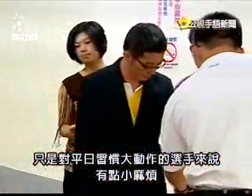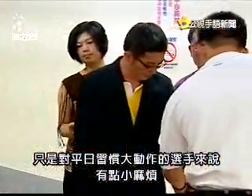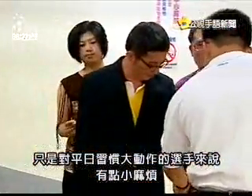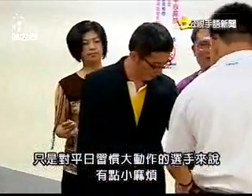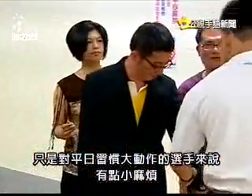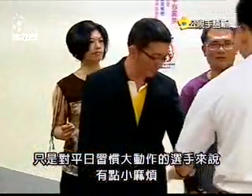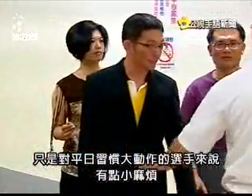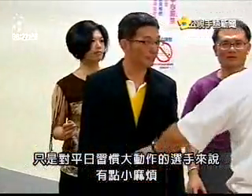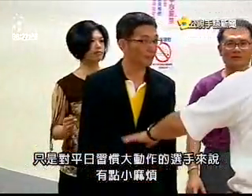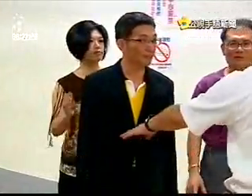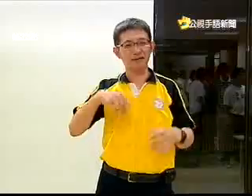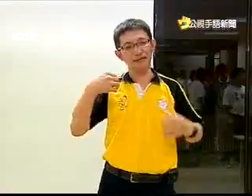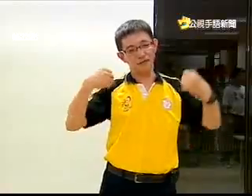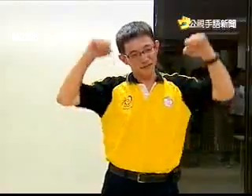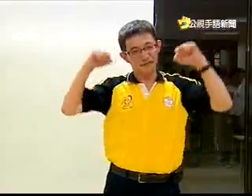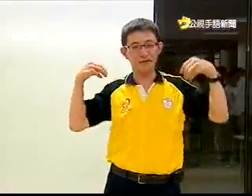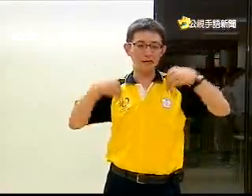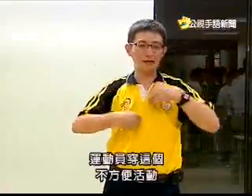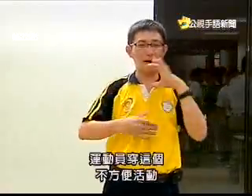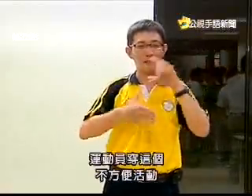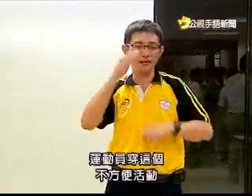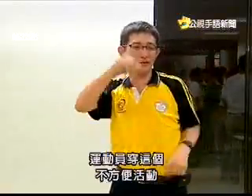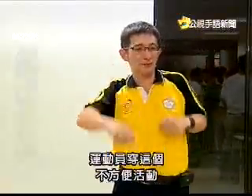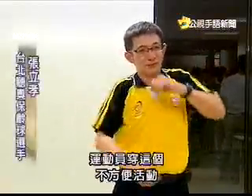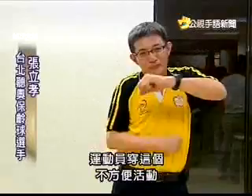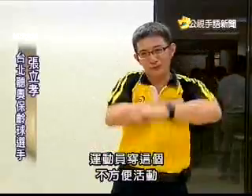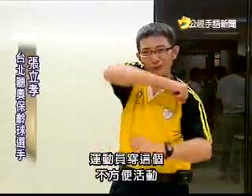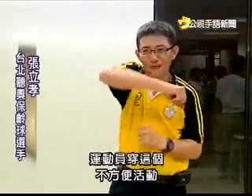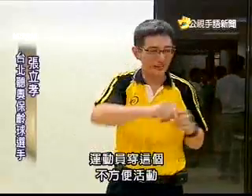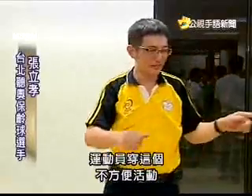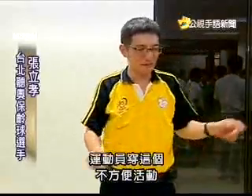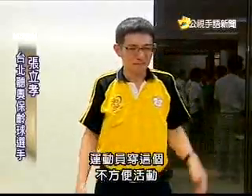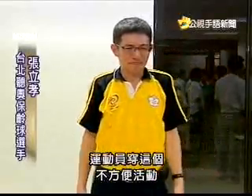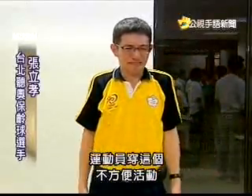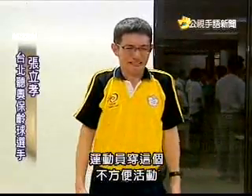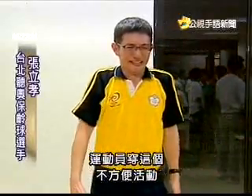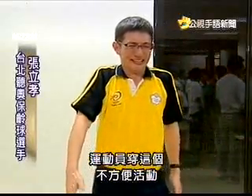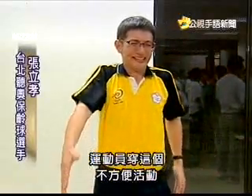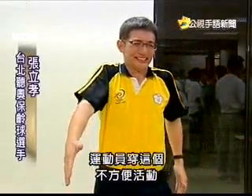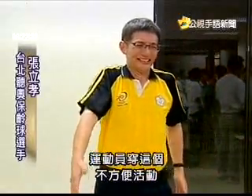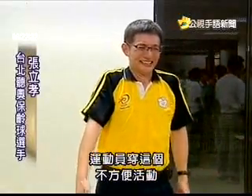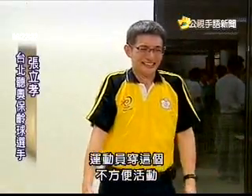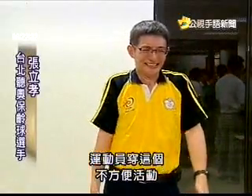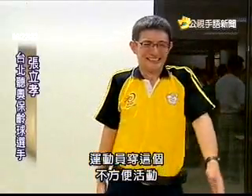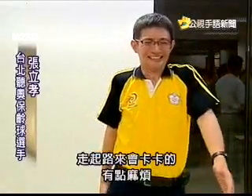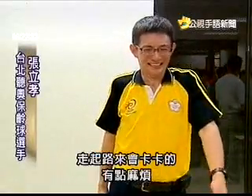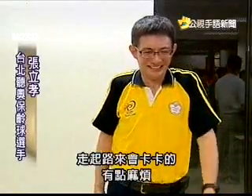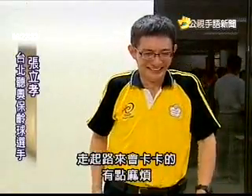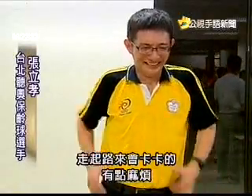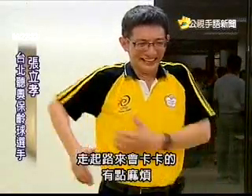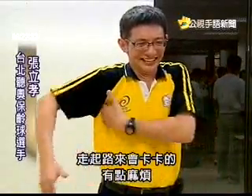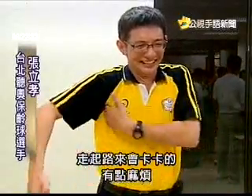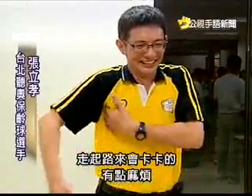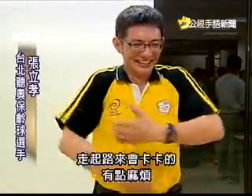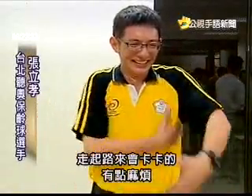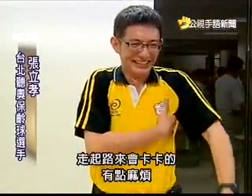有点小麻烦。 运动员穿这个不方便活动，走起路来会卡卡